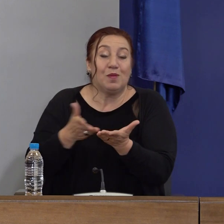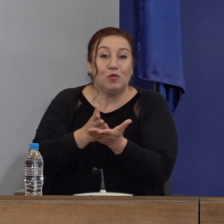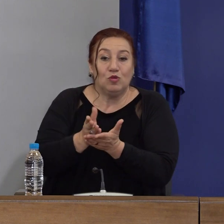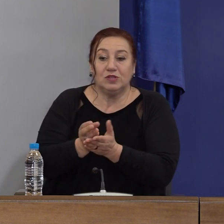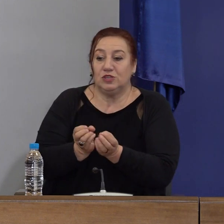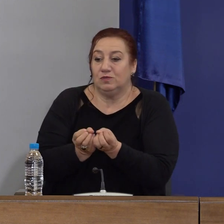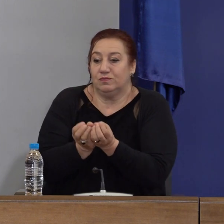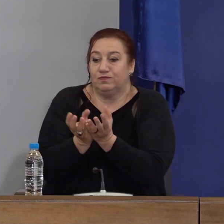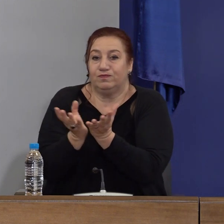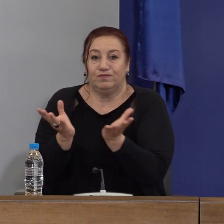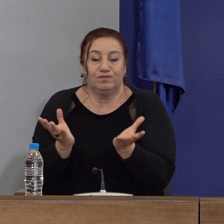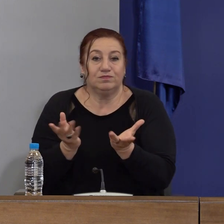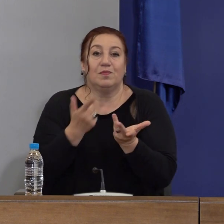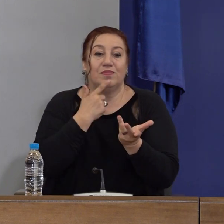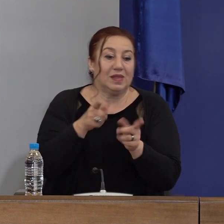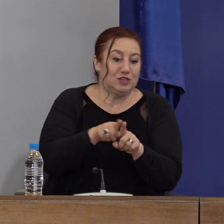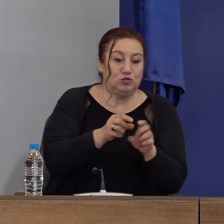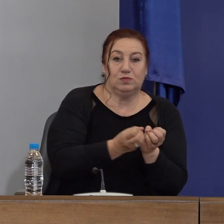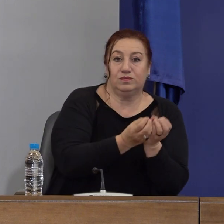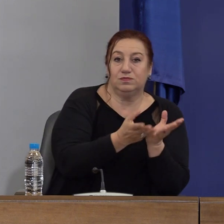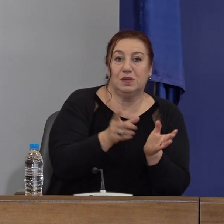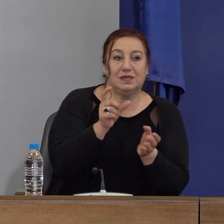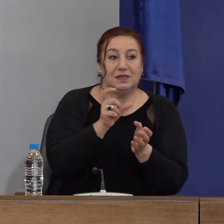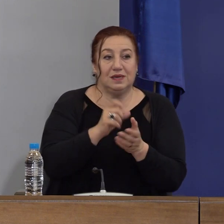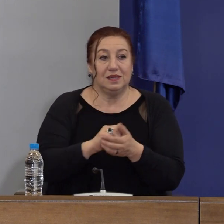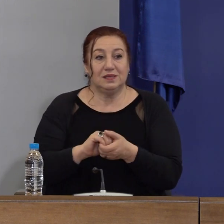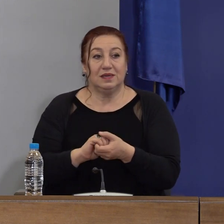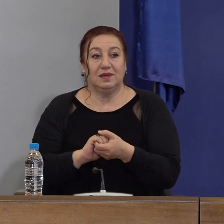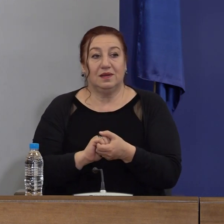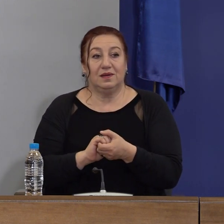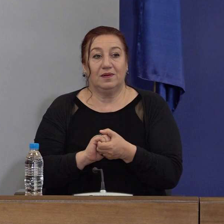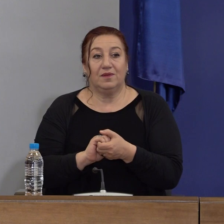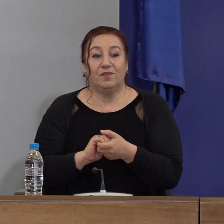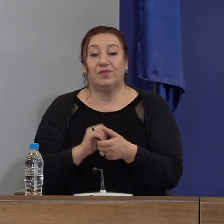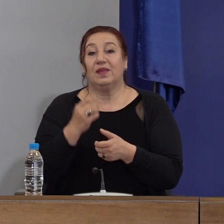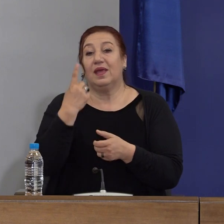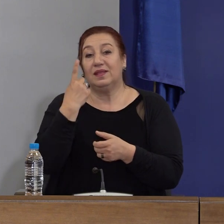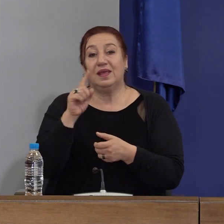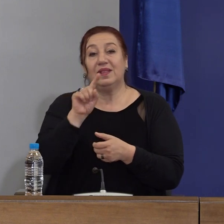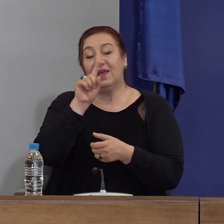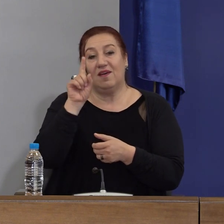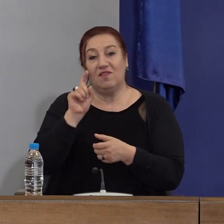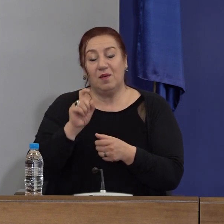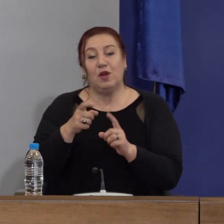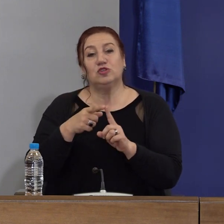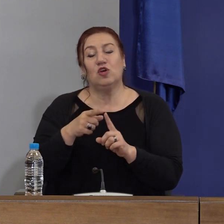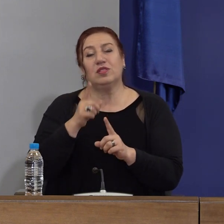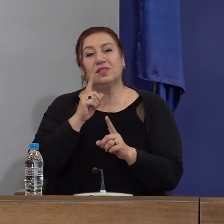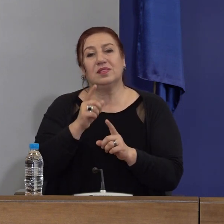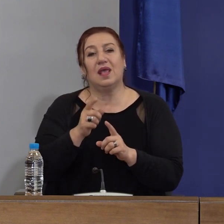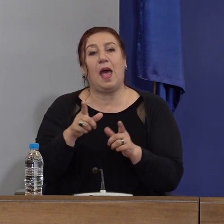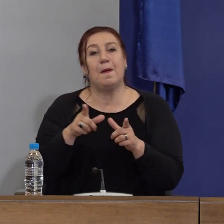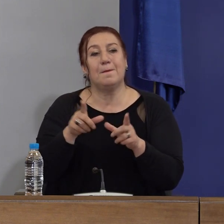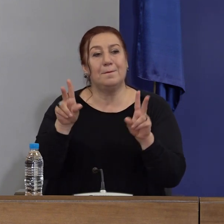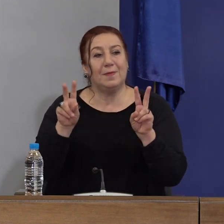Сърница. Господин премьер, господин министър, извинявам се, два уточняващи въпроса от Марица към колегата от 24 часа. Малките